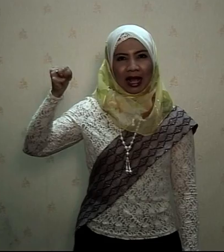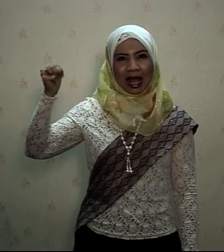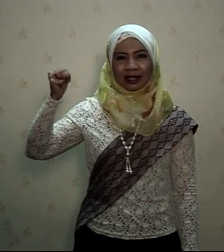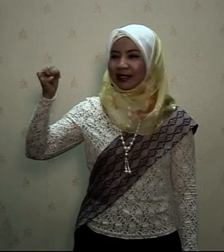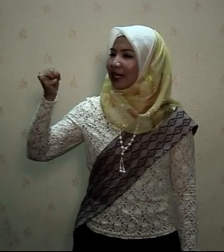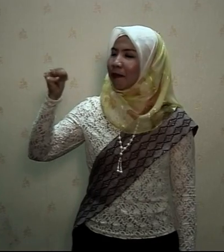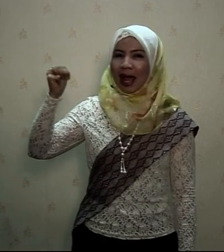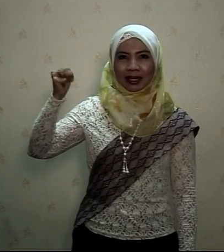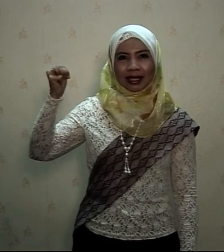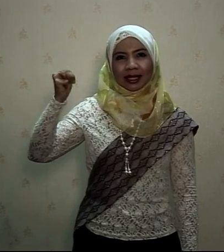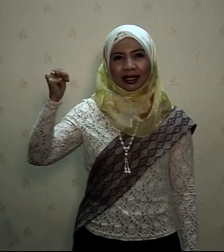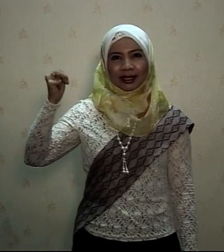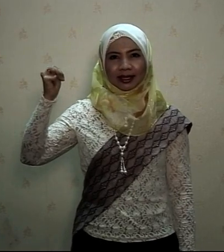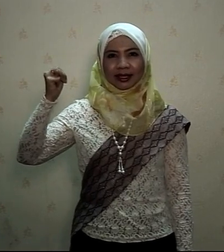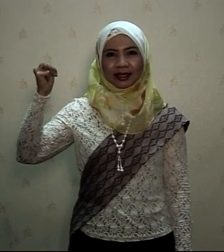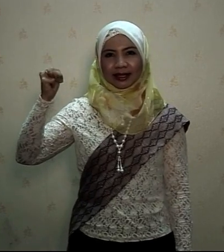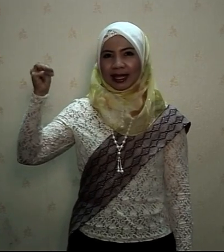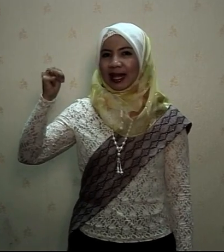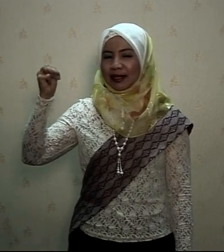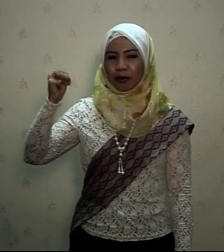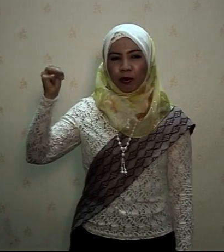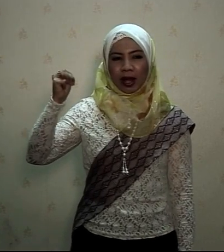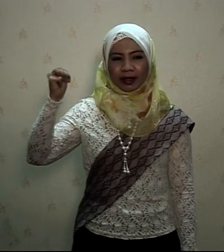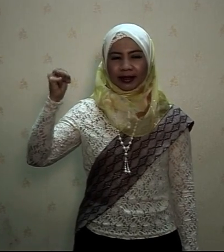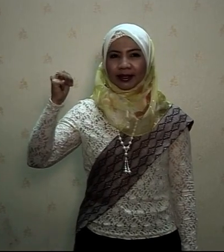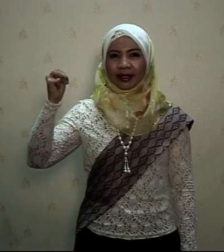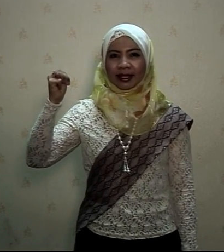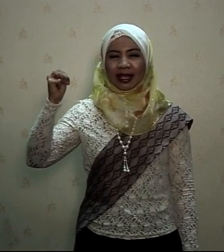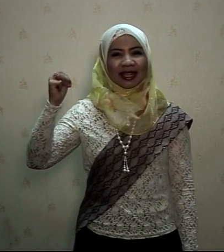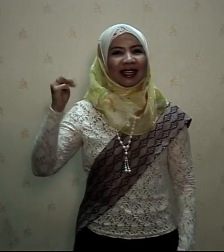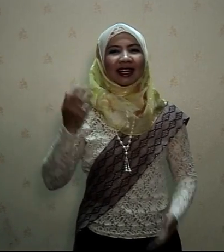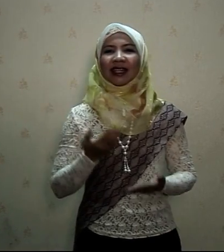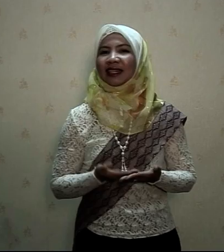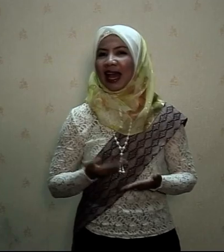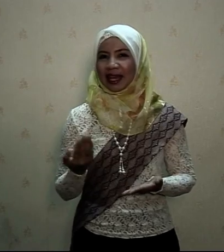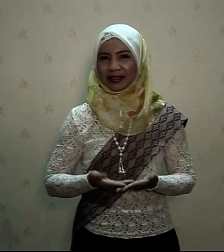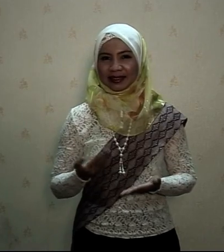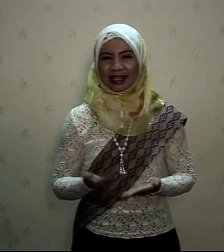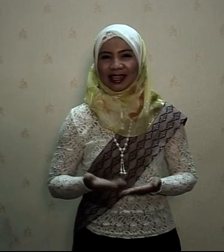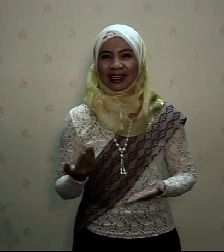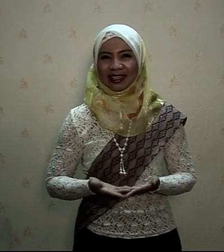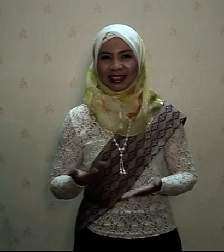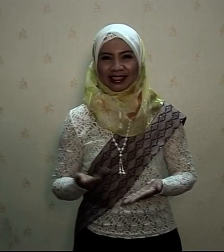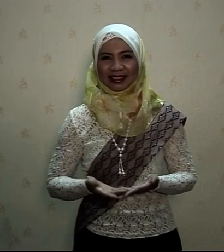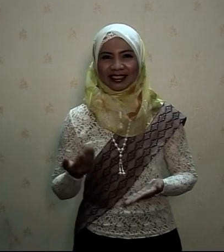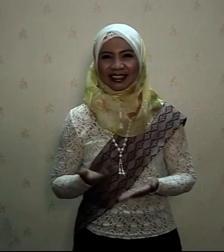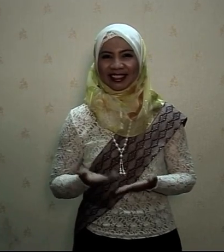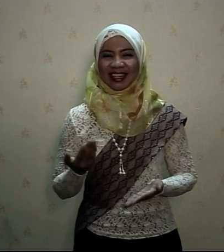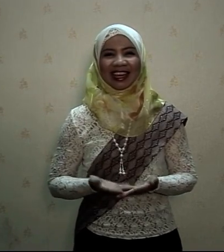ค่ะจะลำบากนิดนึงนะคะสีม่วงสีเงินค่ะสีเงินแล้ว